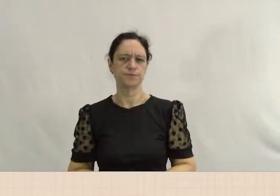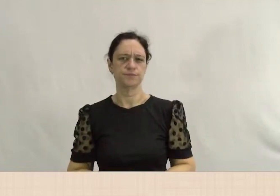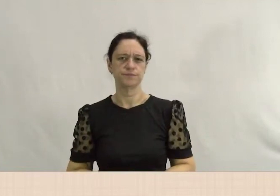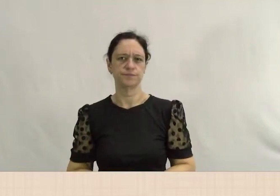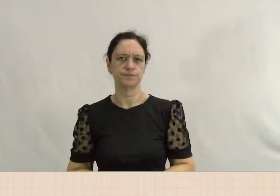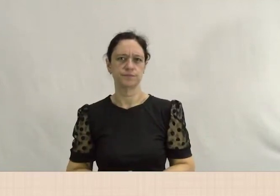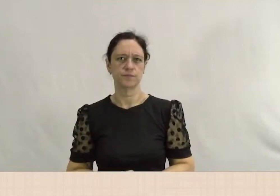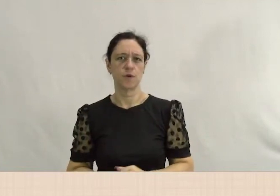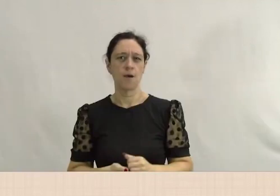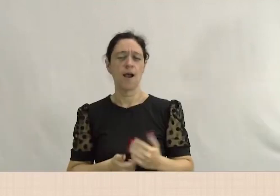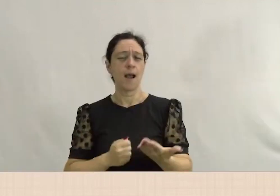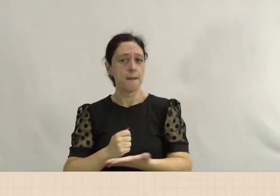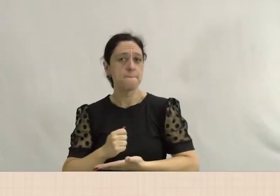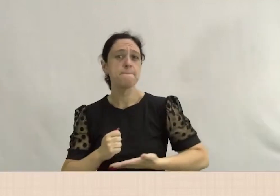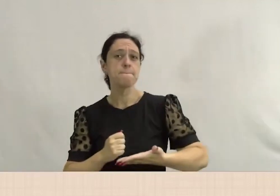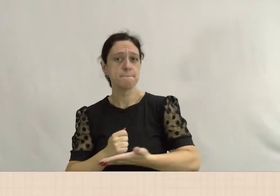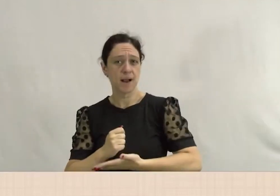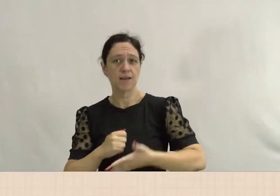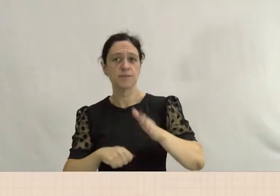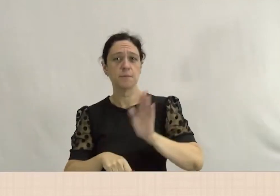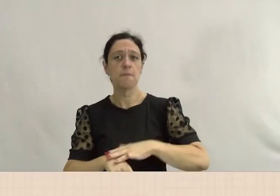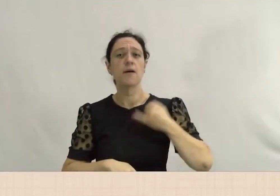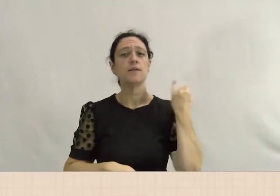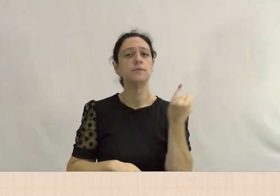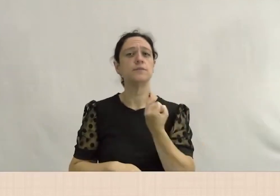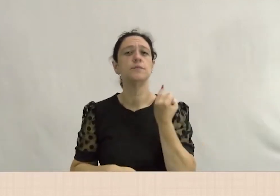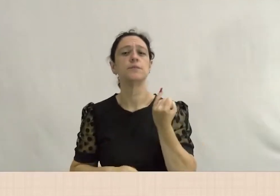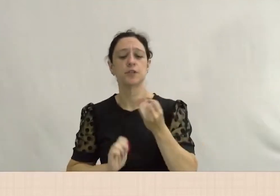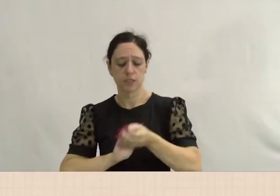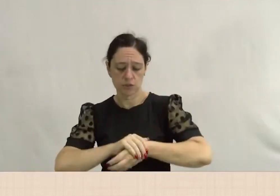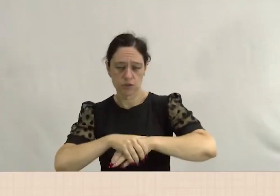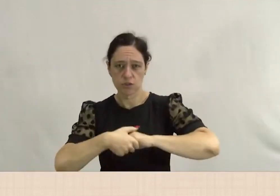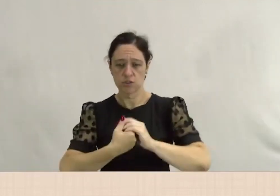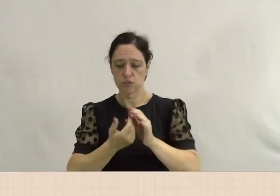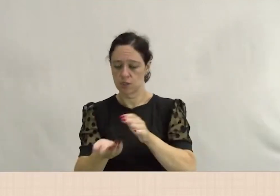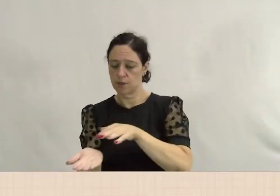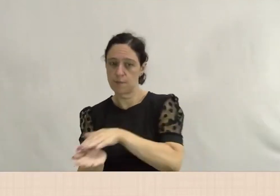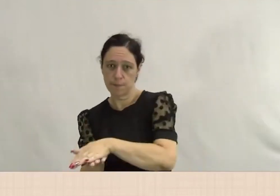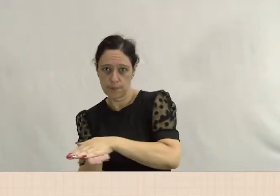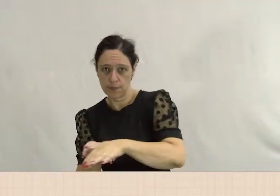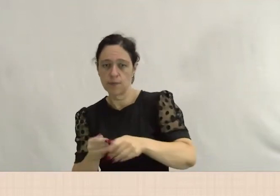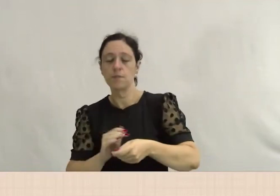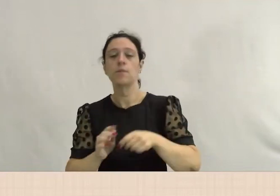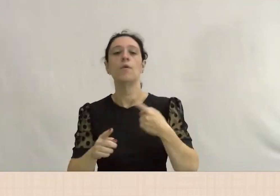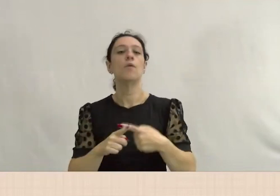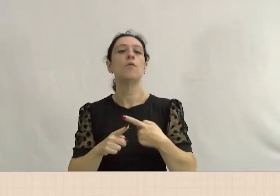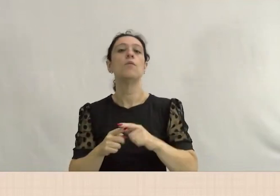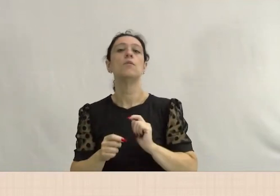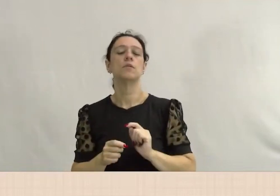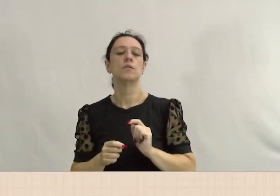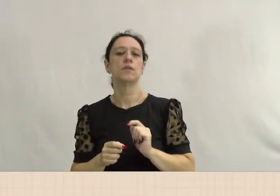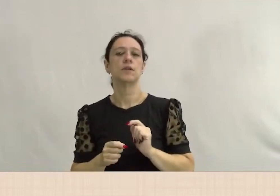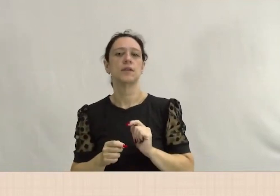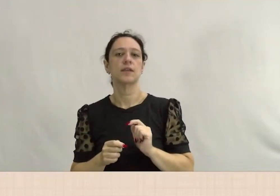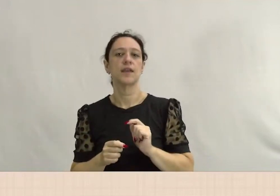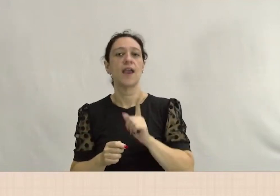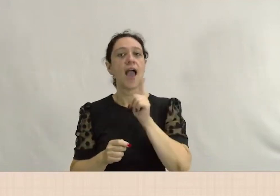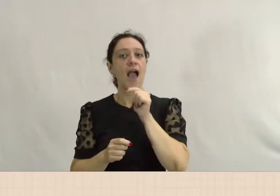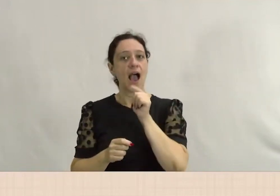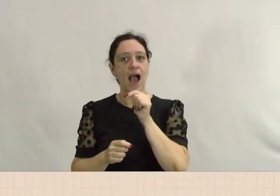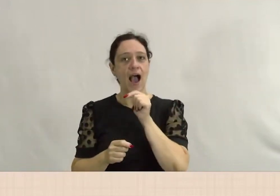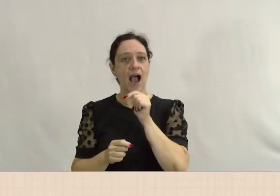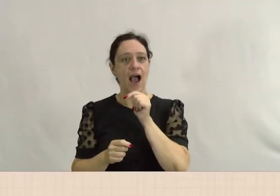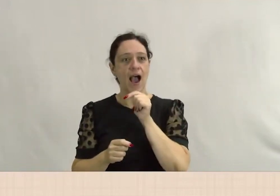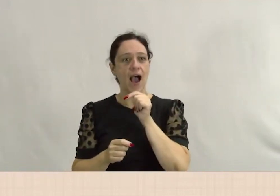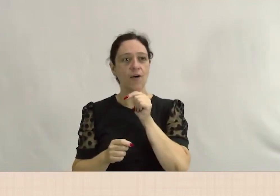Sabe qual é o principal princípio ali? É quebrar a tensão superficial da água. Fazer com que a água